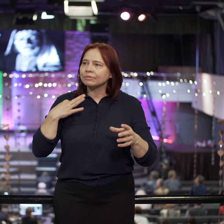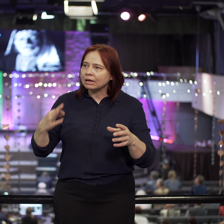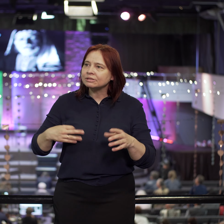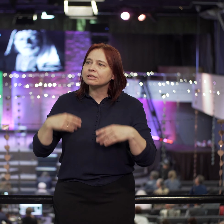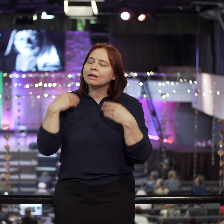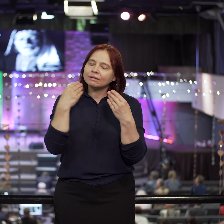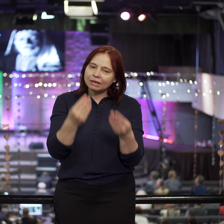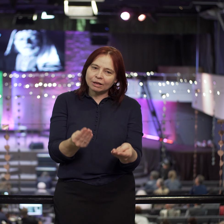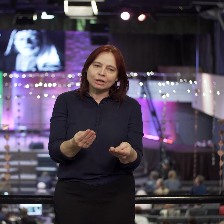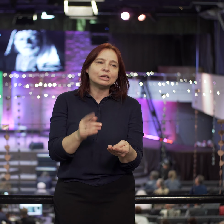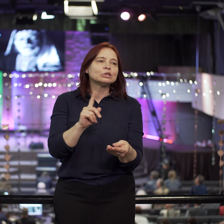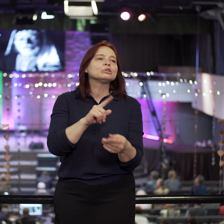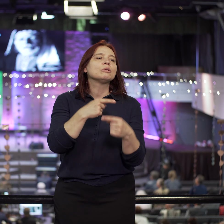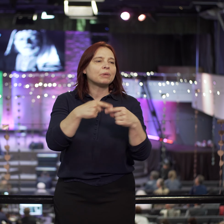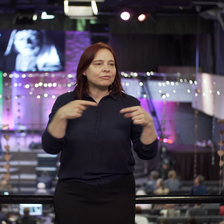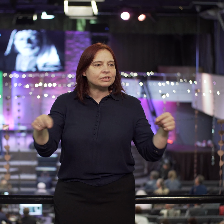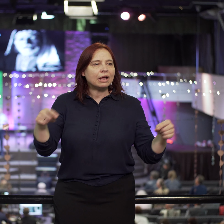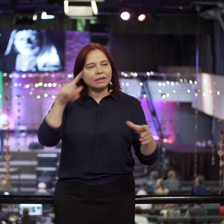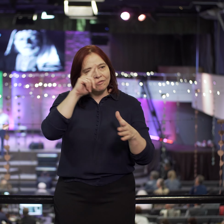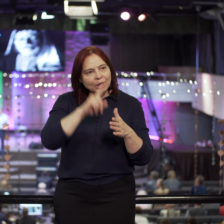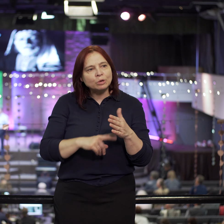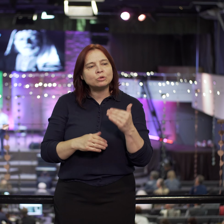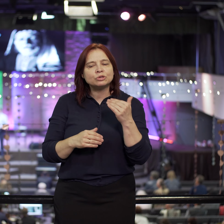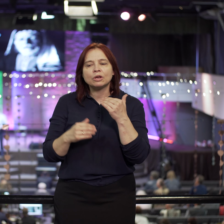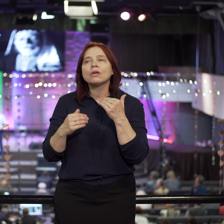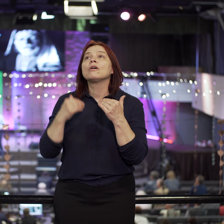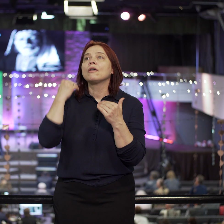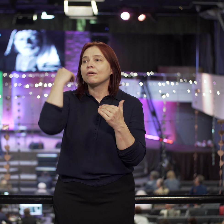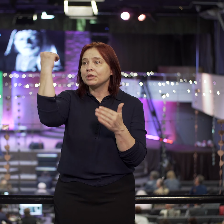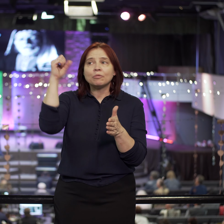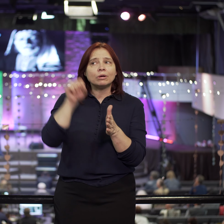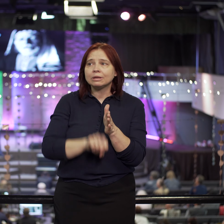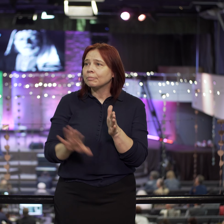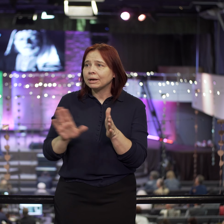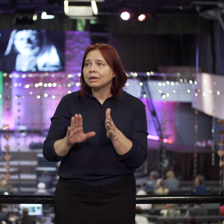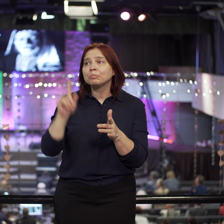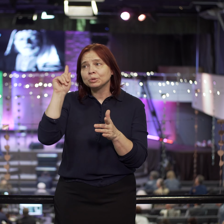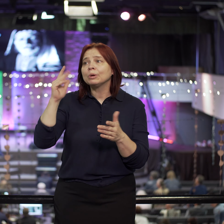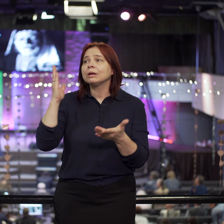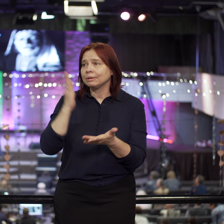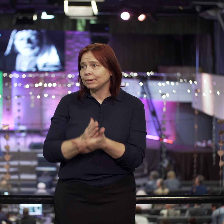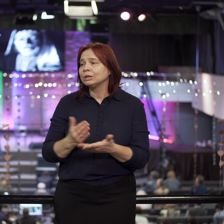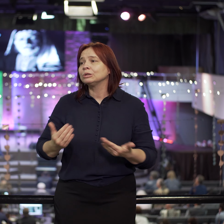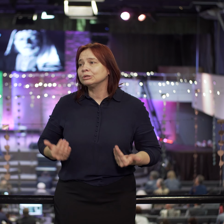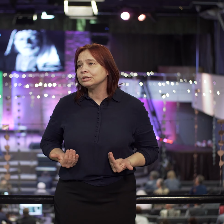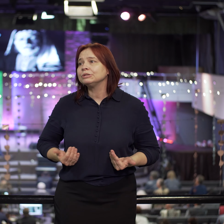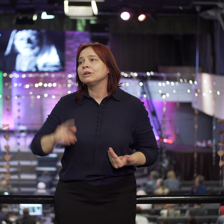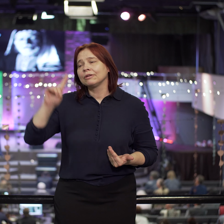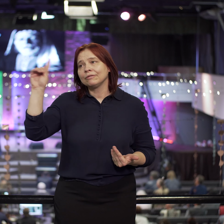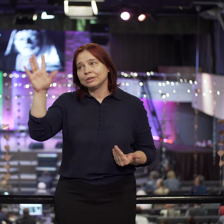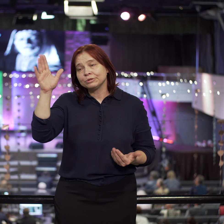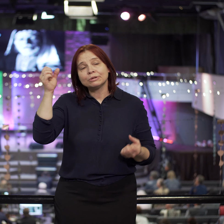дабы всякий верующий в Него не погиб, но имел жизнь вечную. Слава